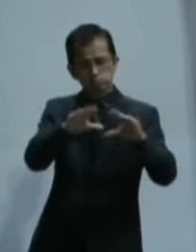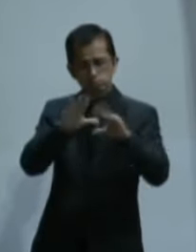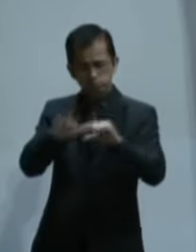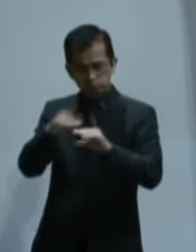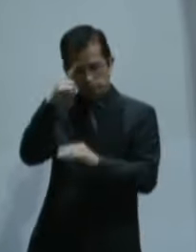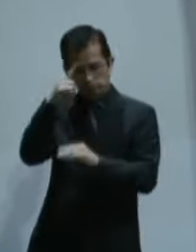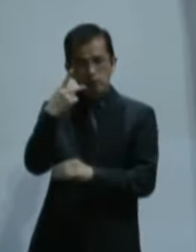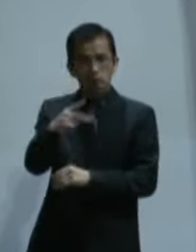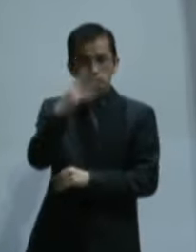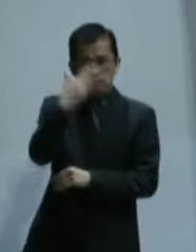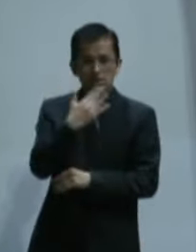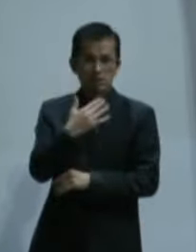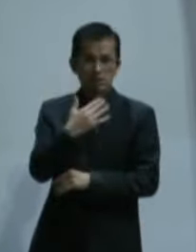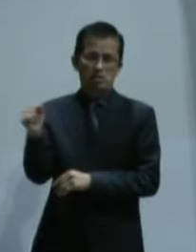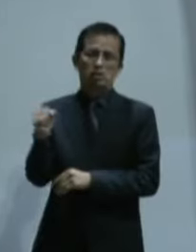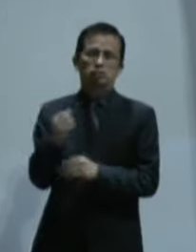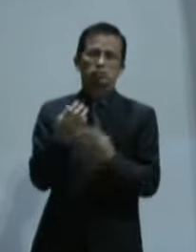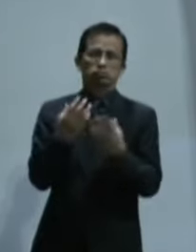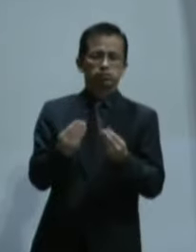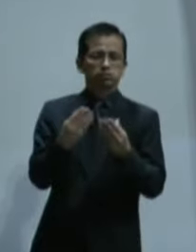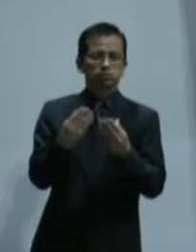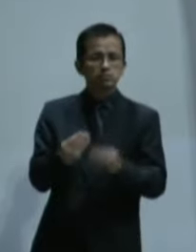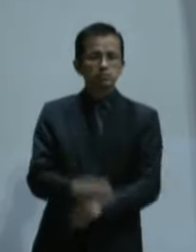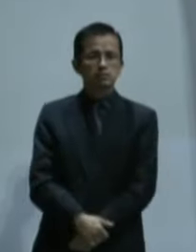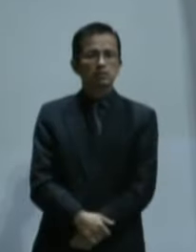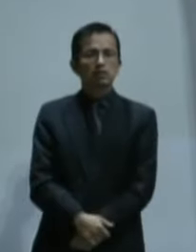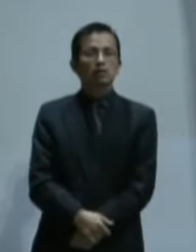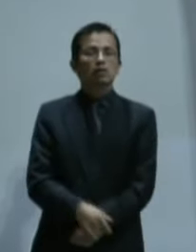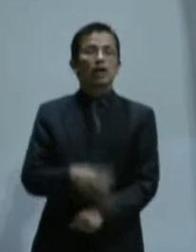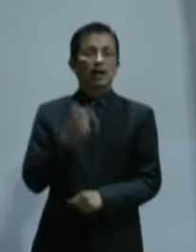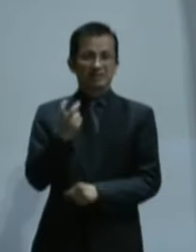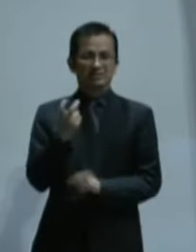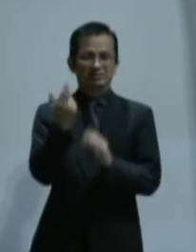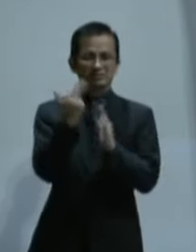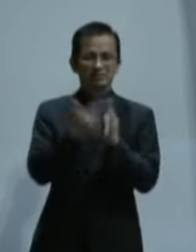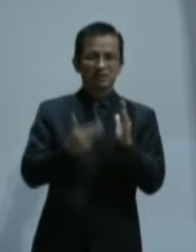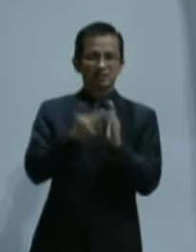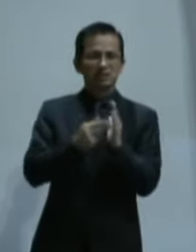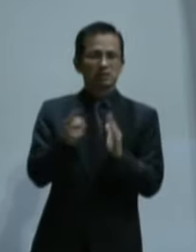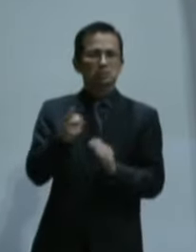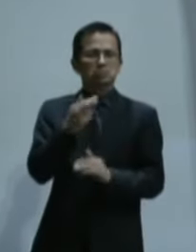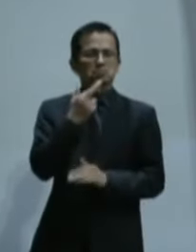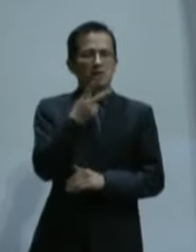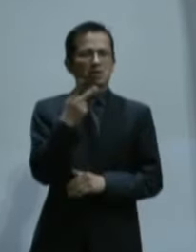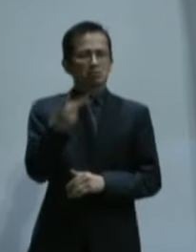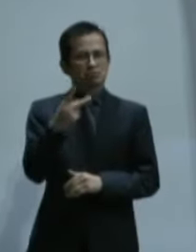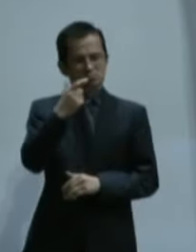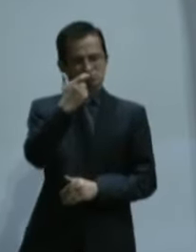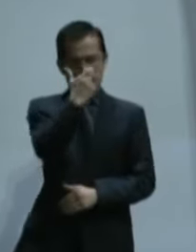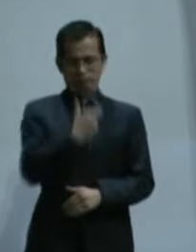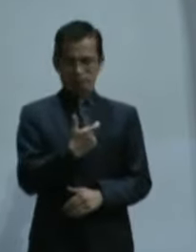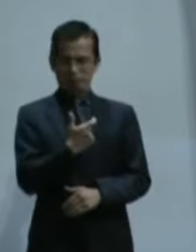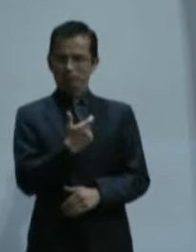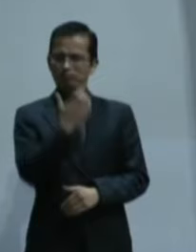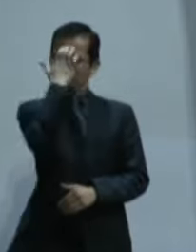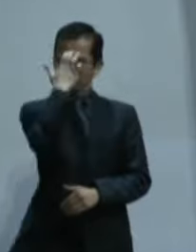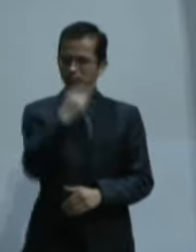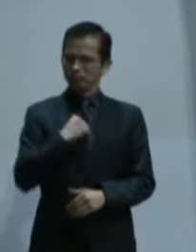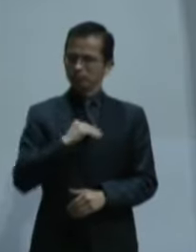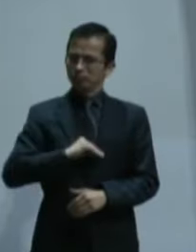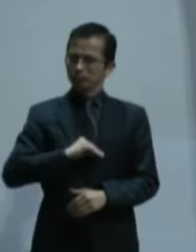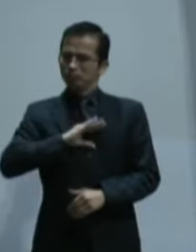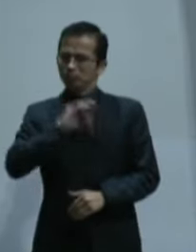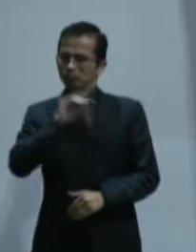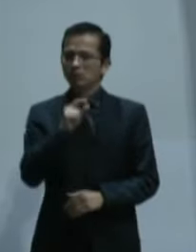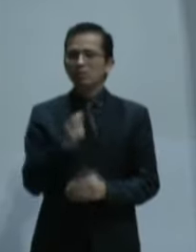sus talentos que son muchos y mejoran con estos mismos talleres su autoconocimiento su autoestima y desde luego